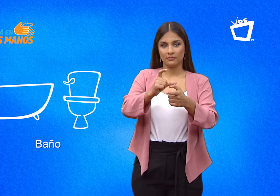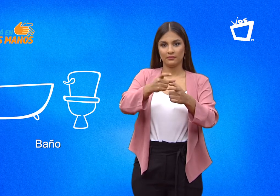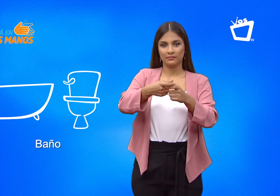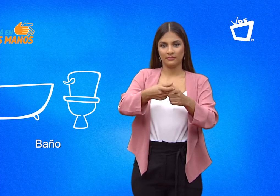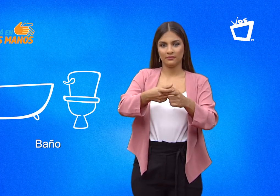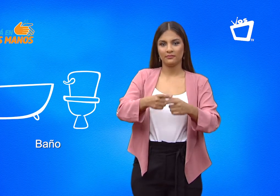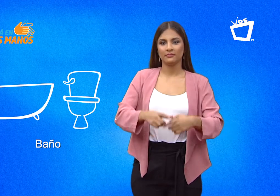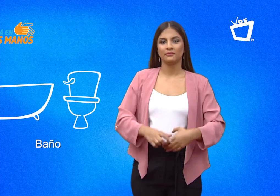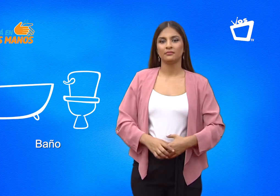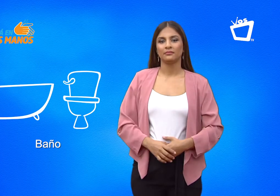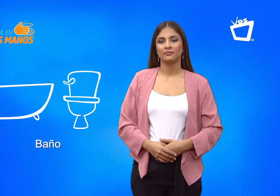Baño.